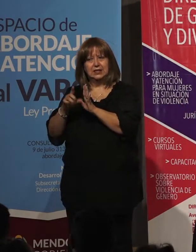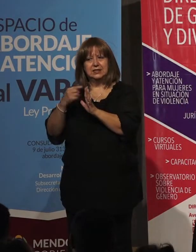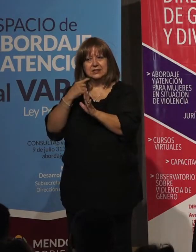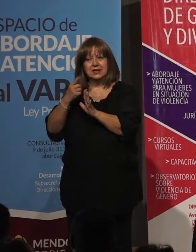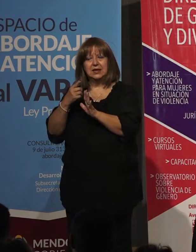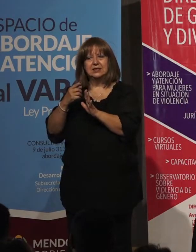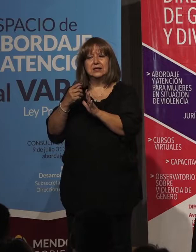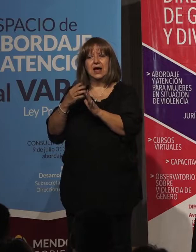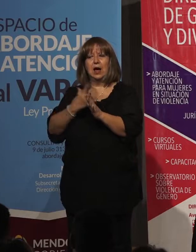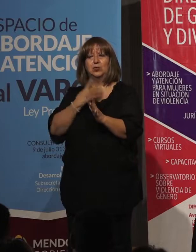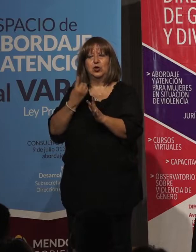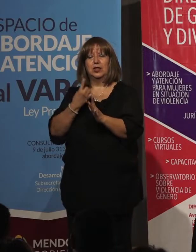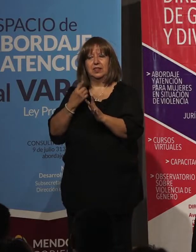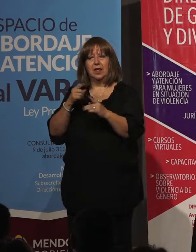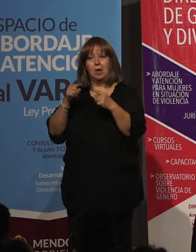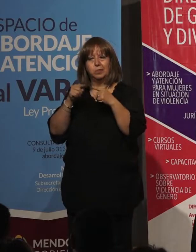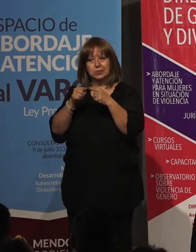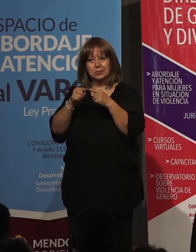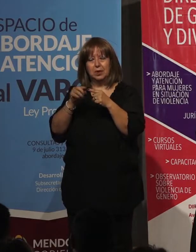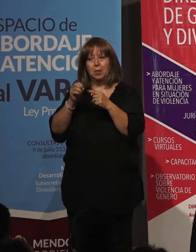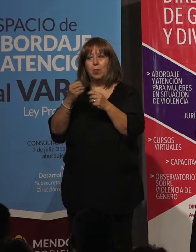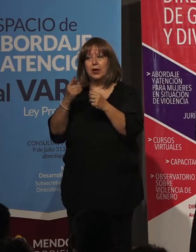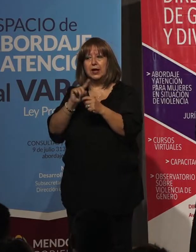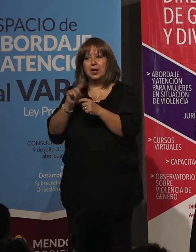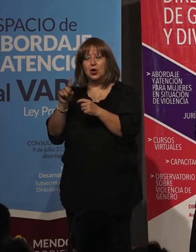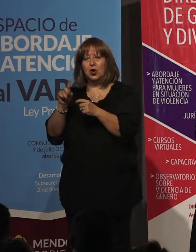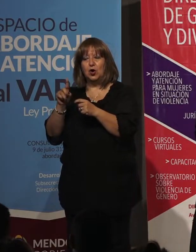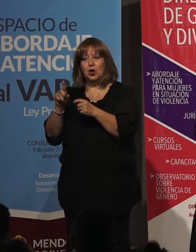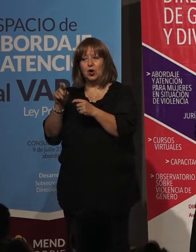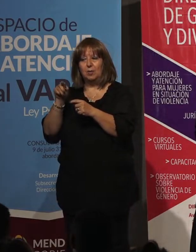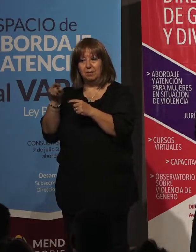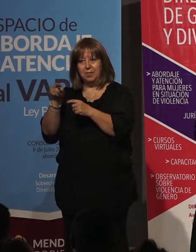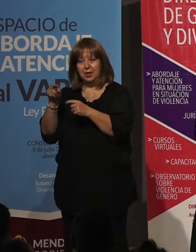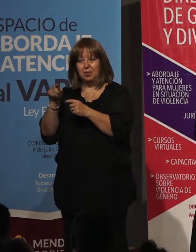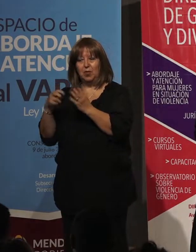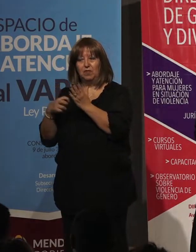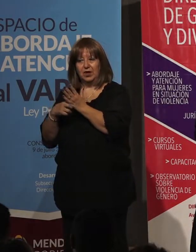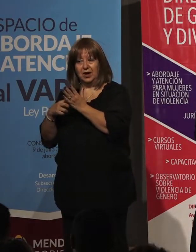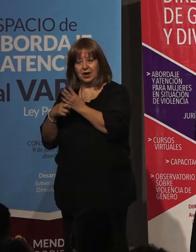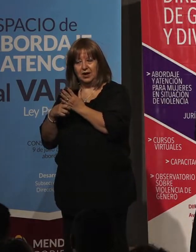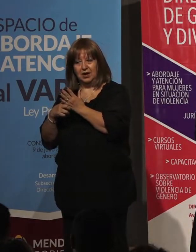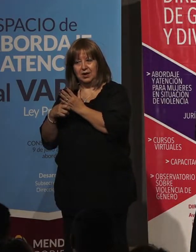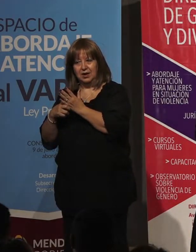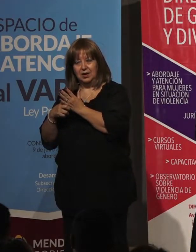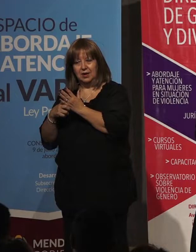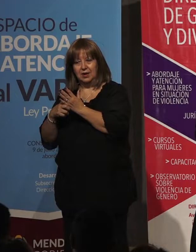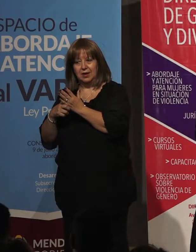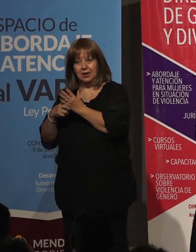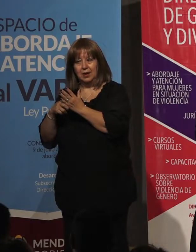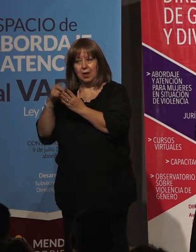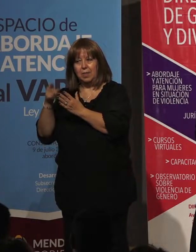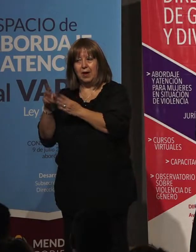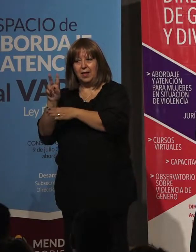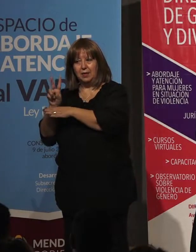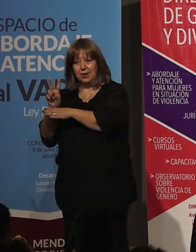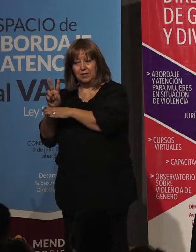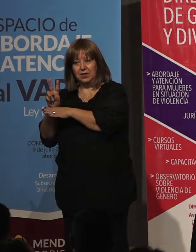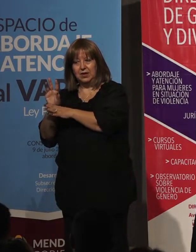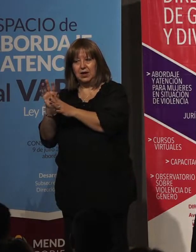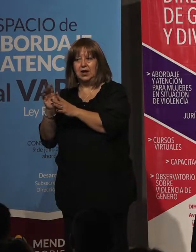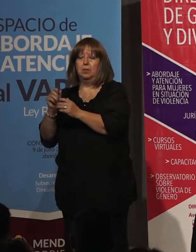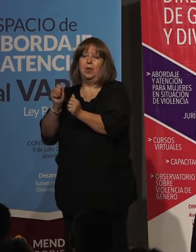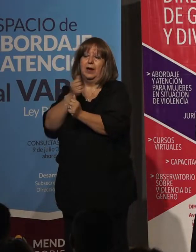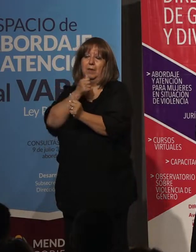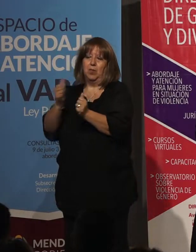competente. Mi pregunta es, ¿por qué no las toman en las unidades fiscales una medida de prevención como una prohibición